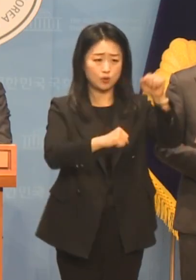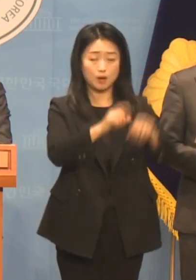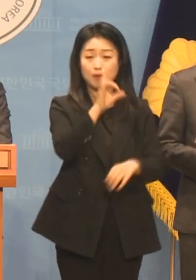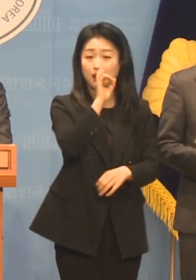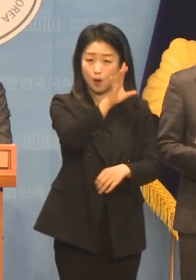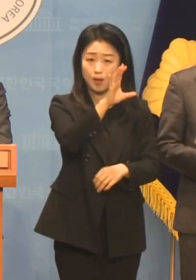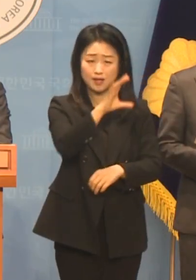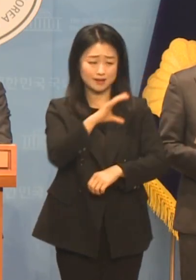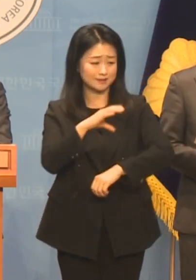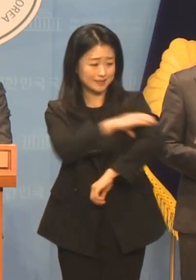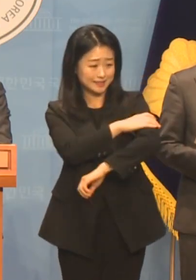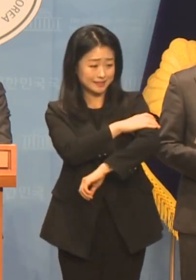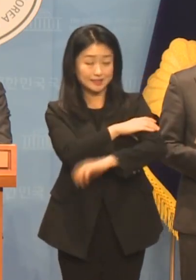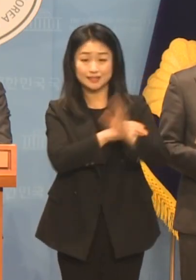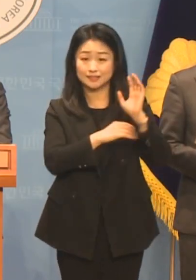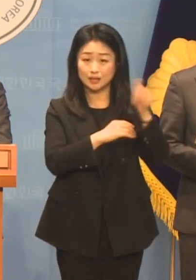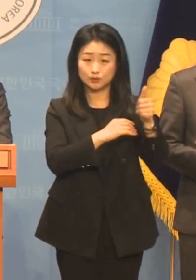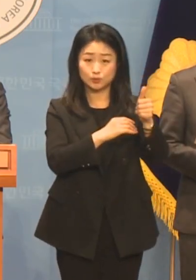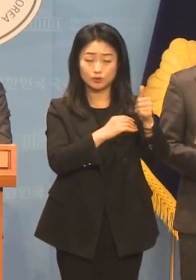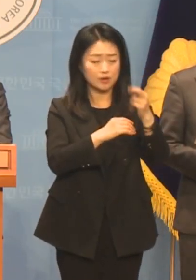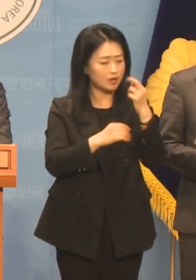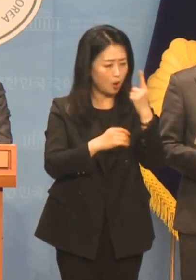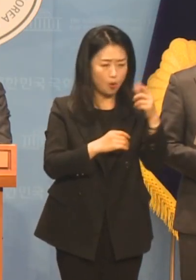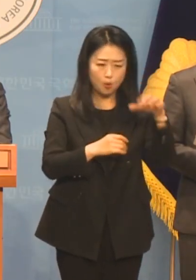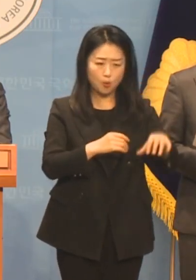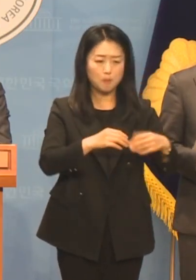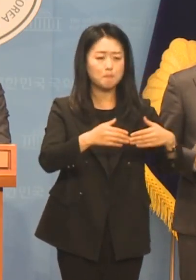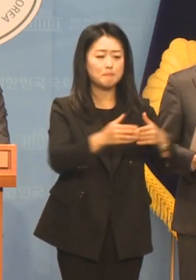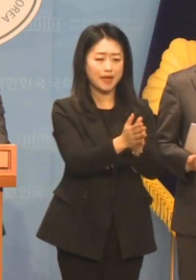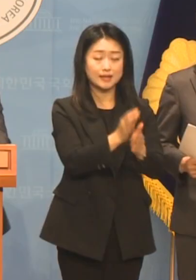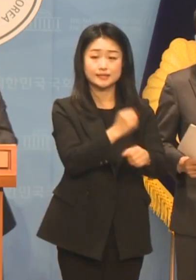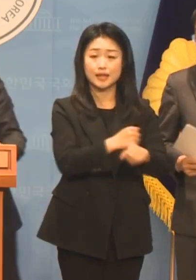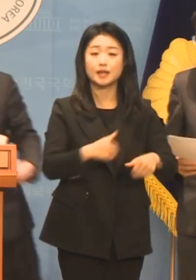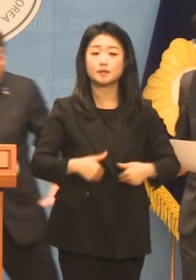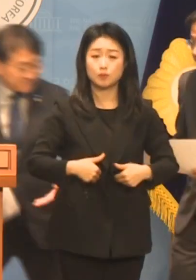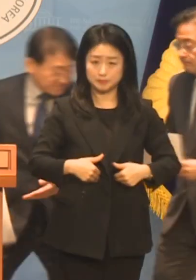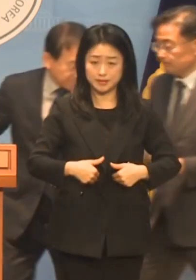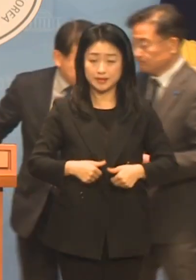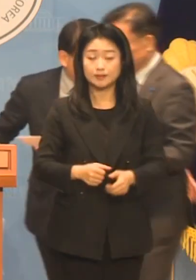시대의 산물인 대통령 경호처를 폐지하는 것입니다.